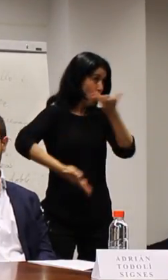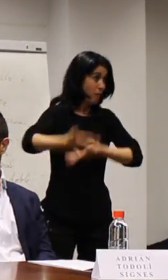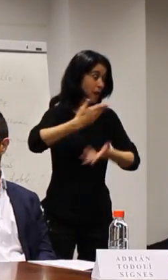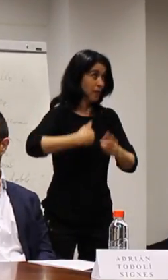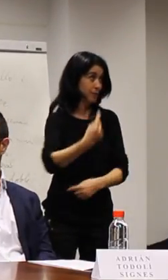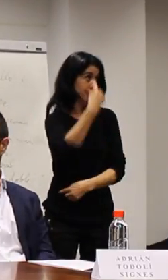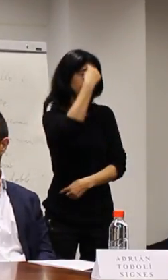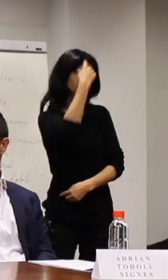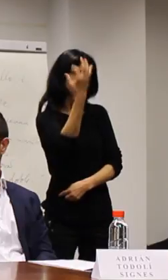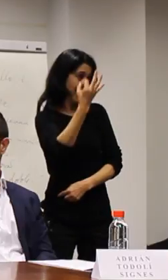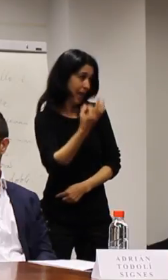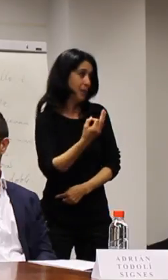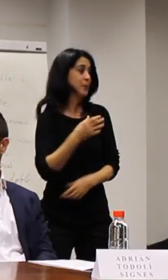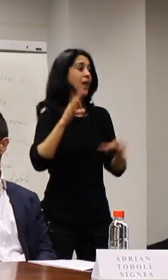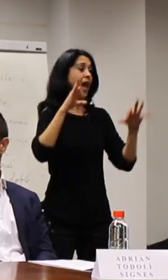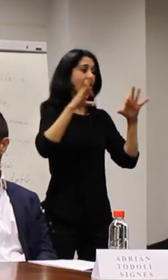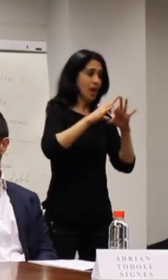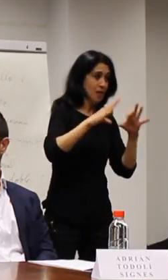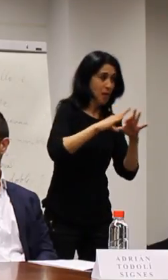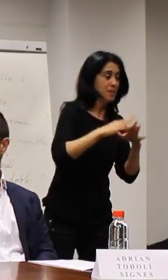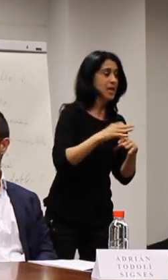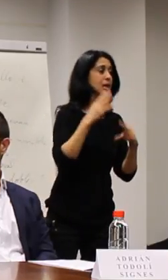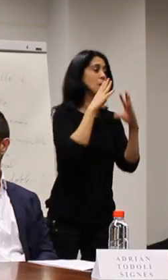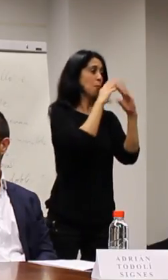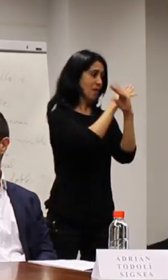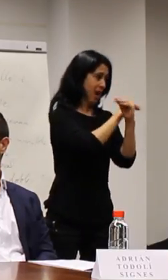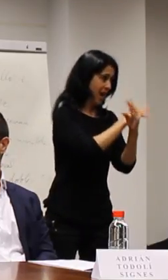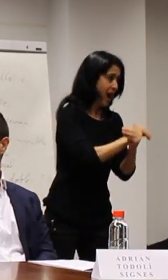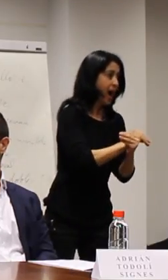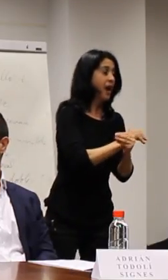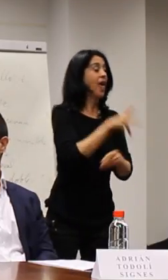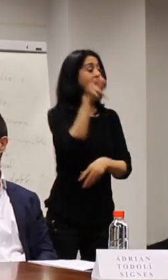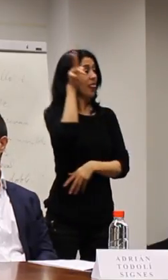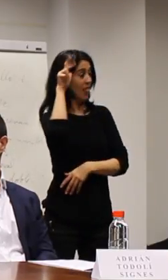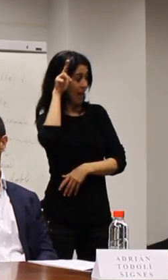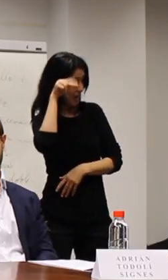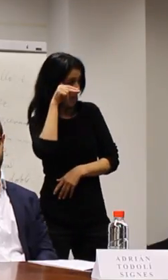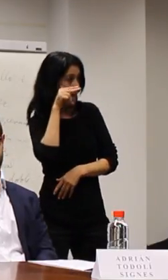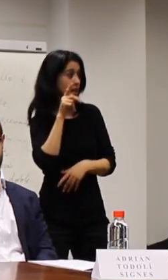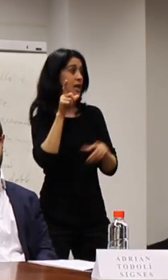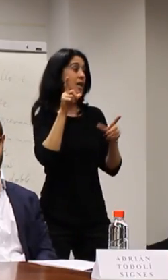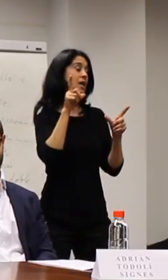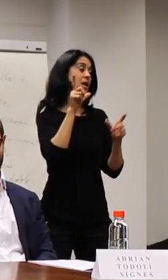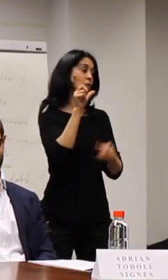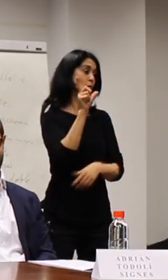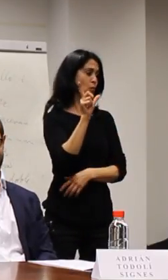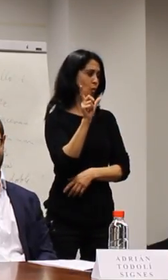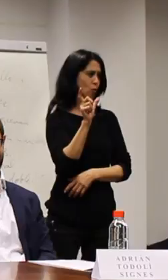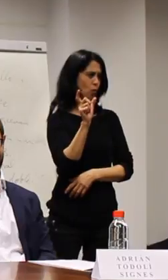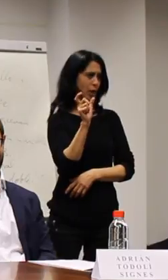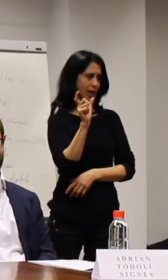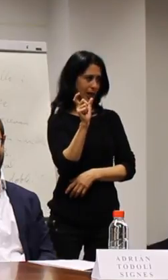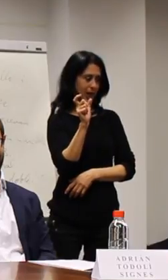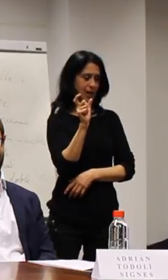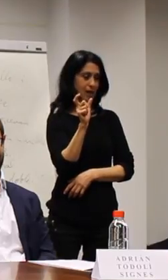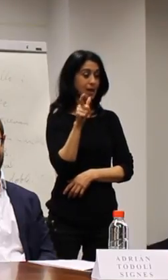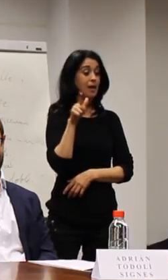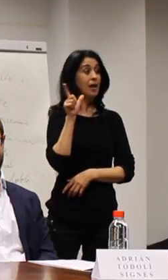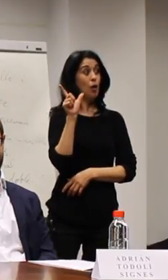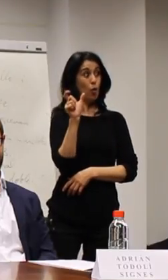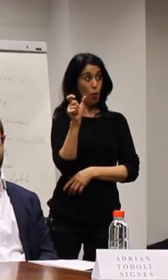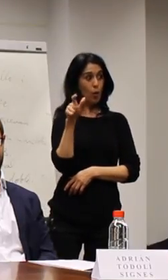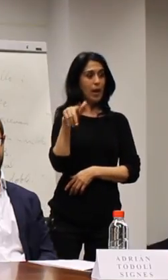cabeza Airbnb, BlaBlaCar, Delivery y Uber, ¿no? Uber como esa plataforma que